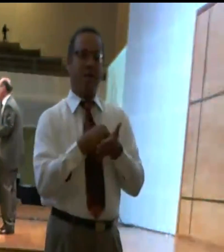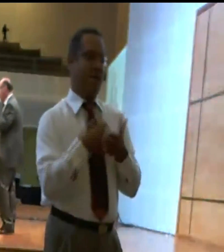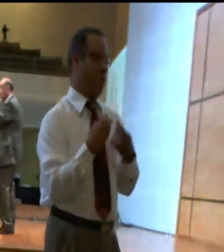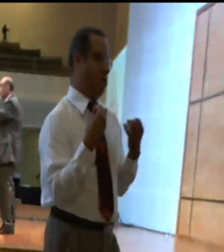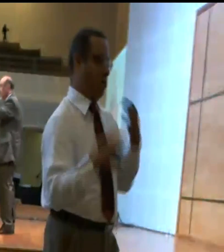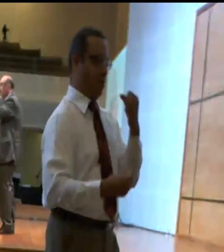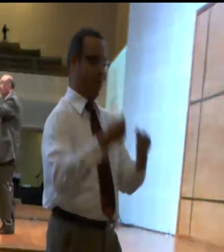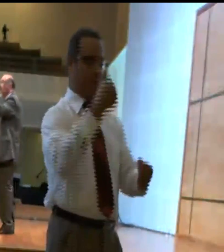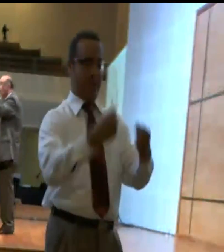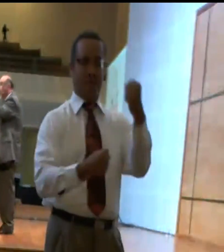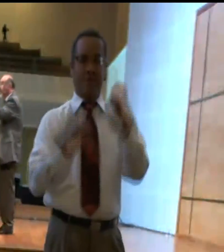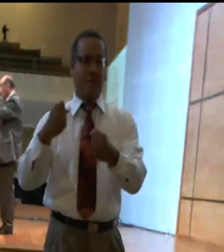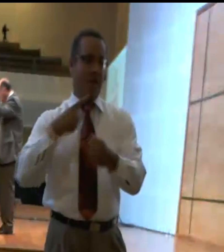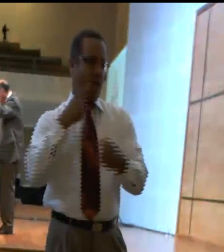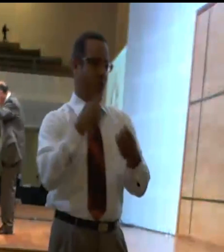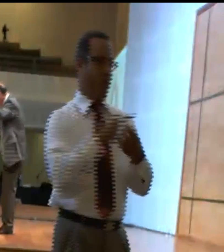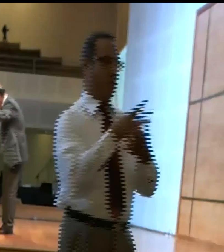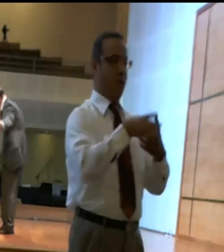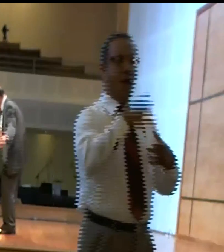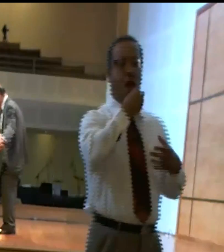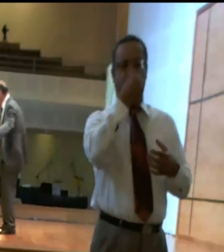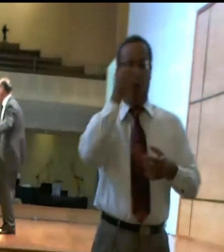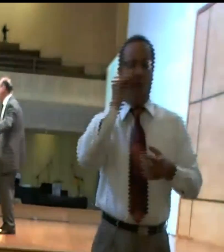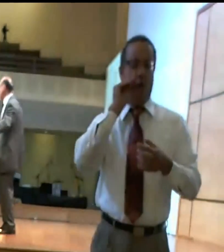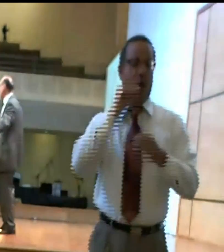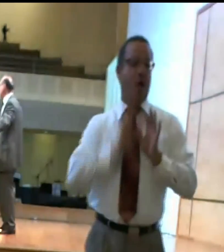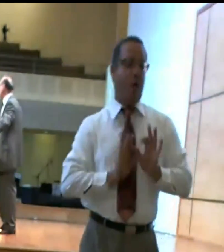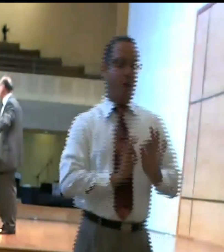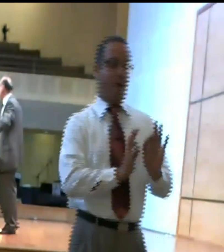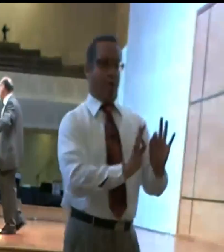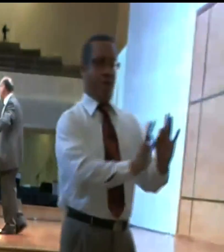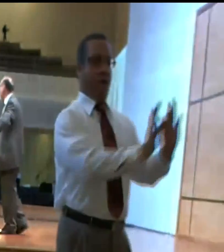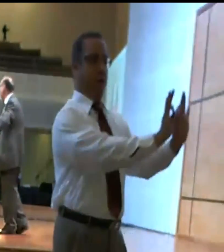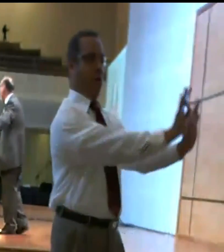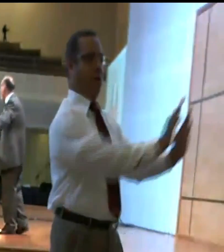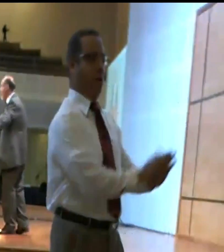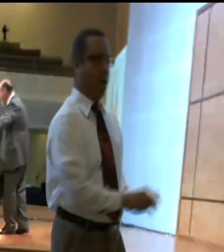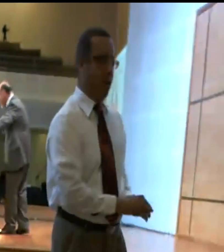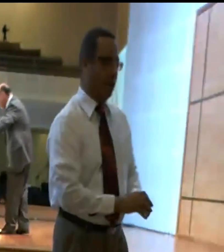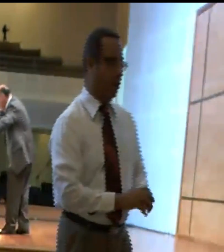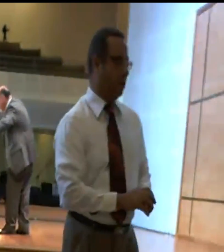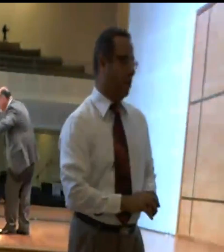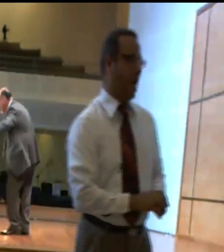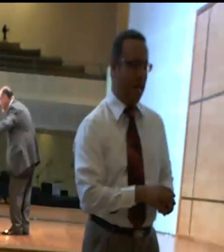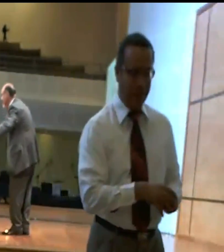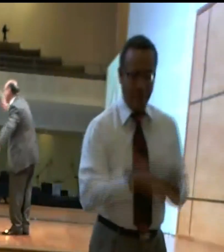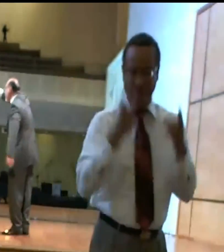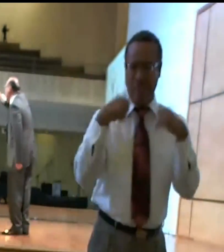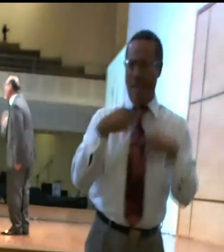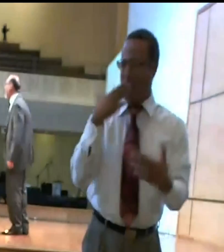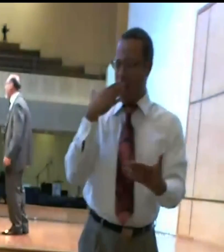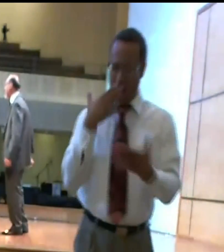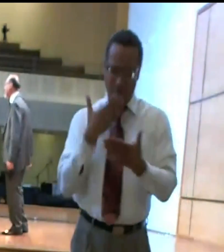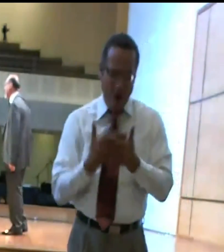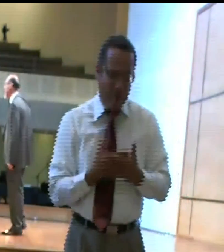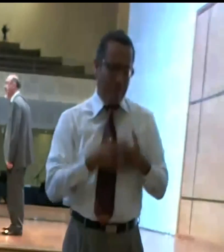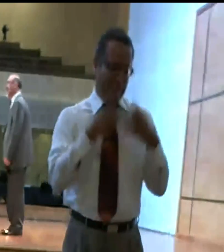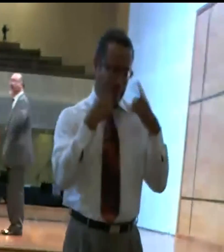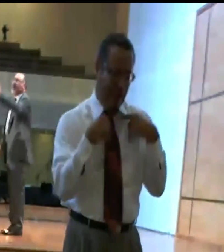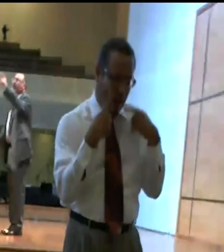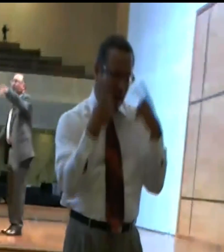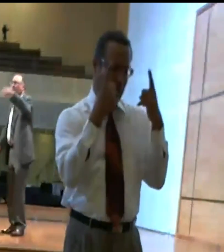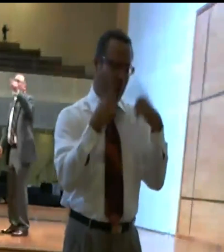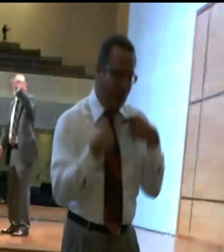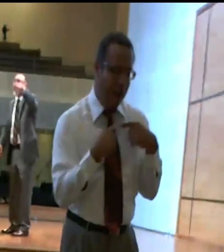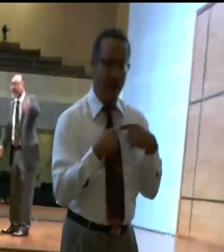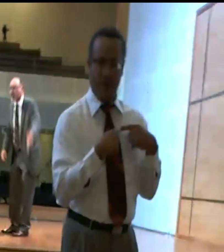que Salomón se está refiriendo aquí a lo que sucede en muchos tribunales humanos, Los malos no reciben el castigo que merecen. ¿Y